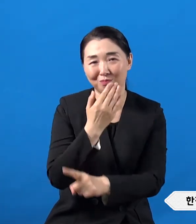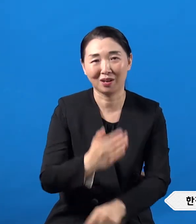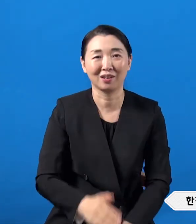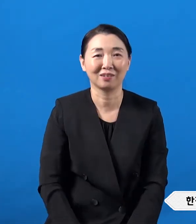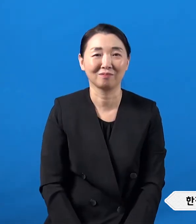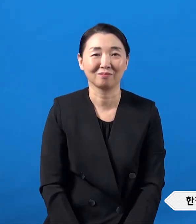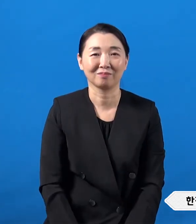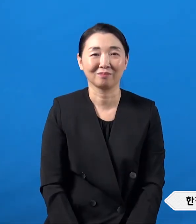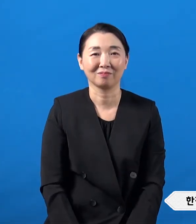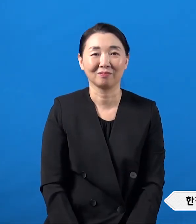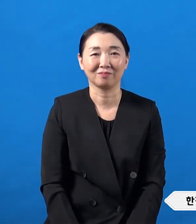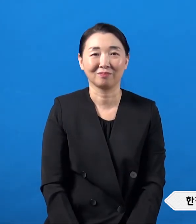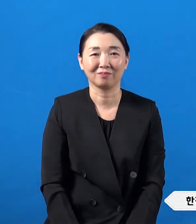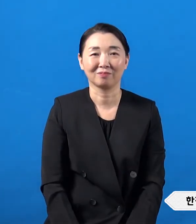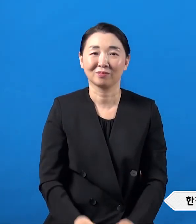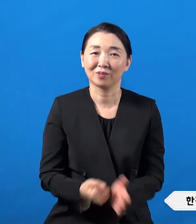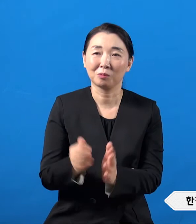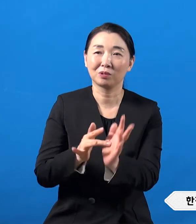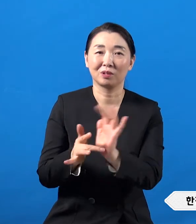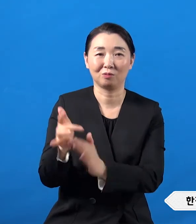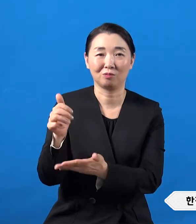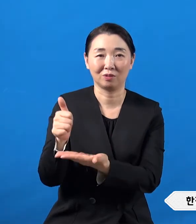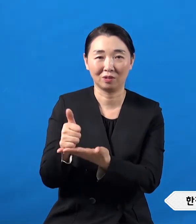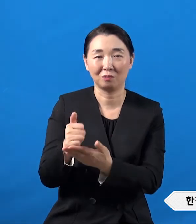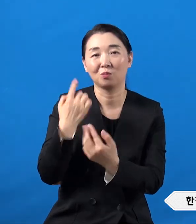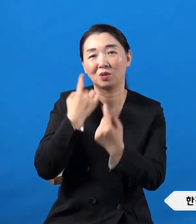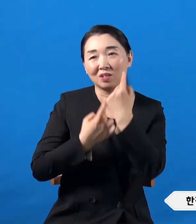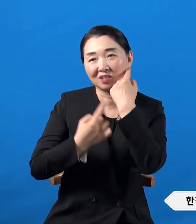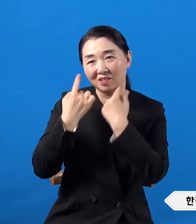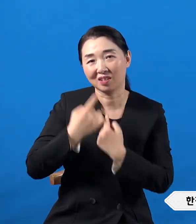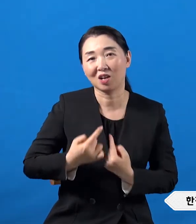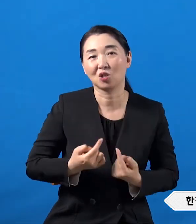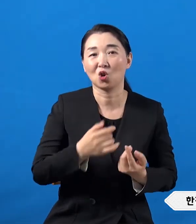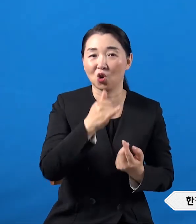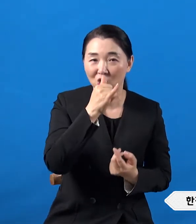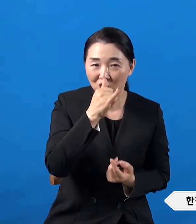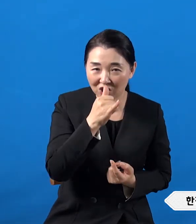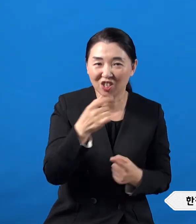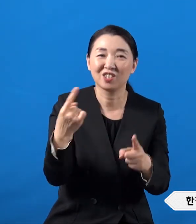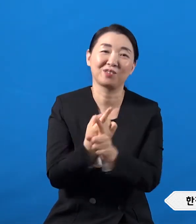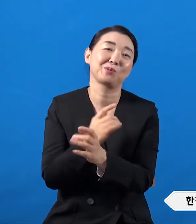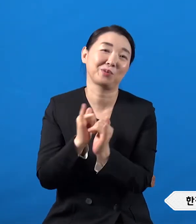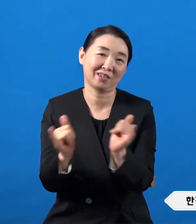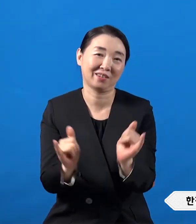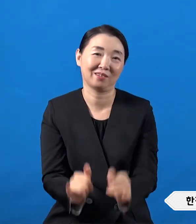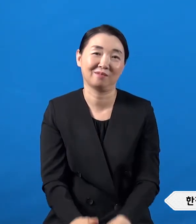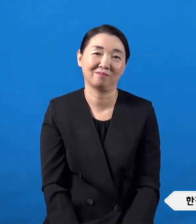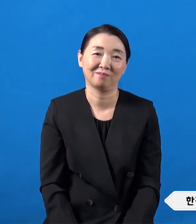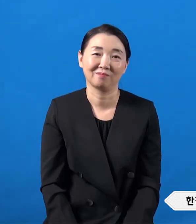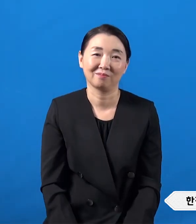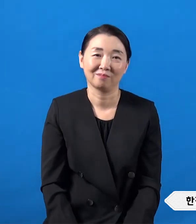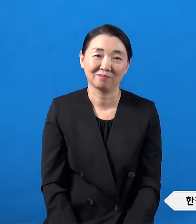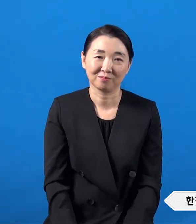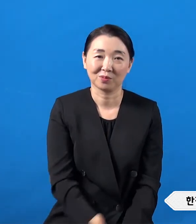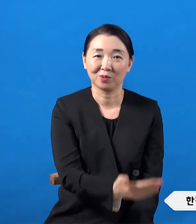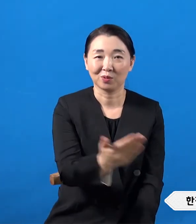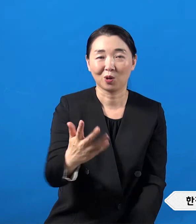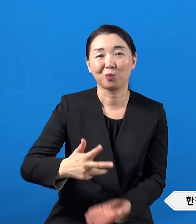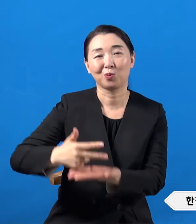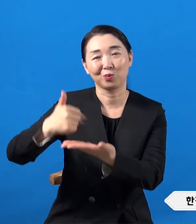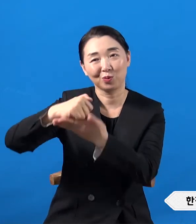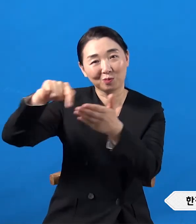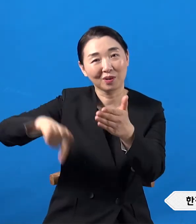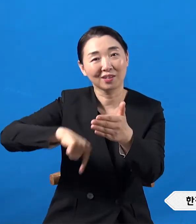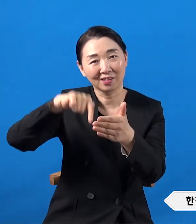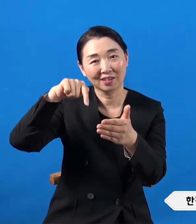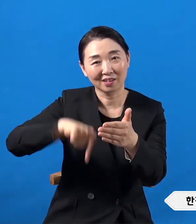수 있습니다. 그래서 예수님은 상처 입은 치유자이십니다. 여러분, 그